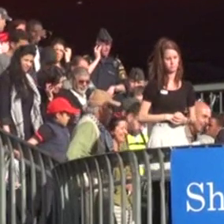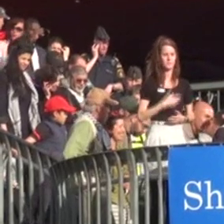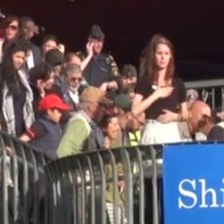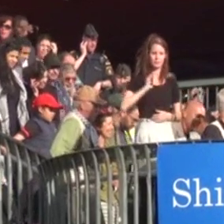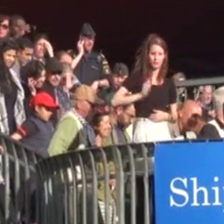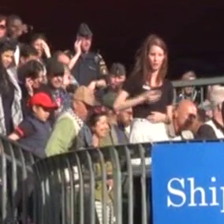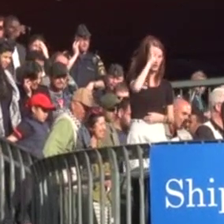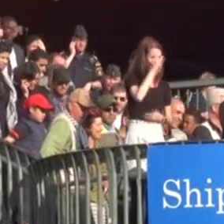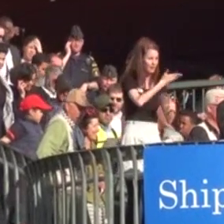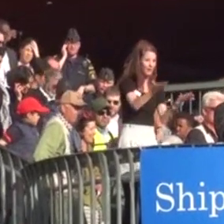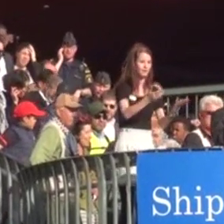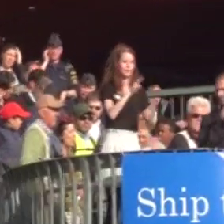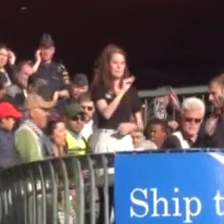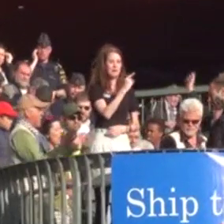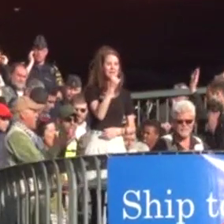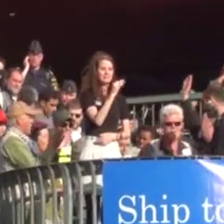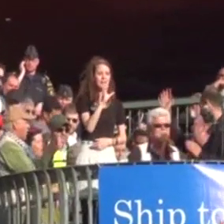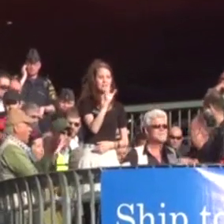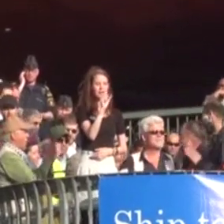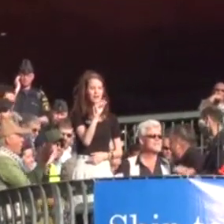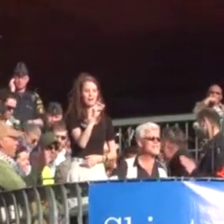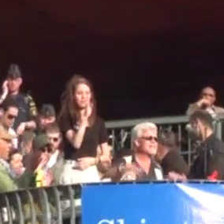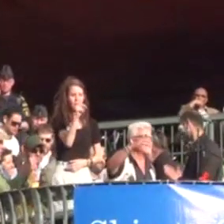Mina damer och herrar, Mattias Gardell.